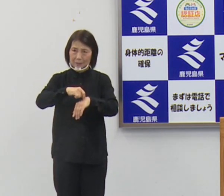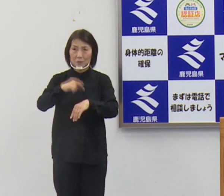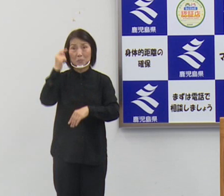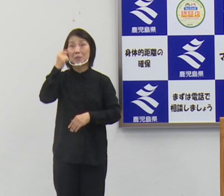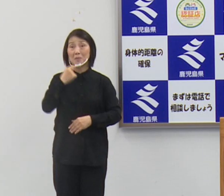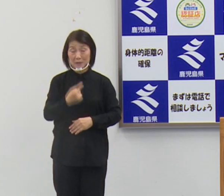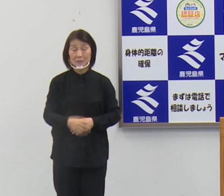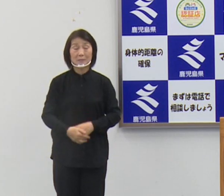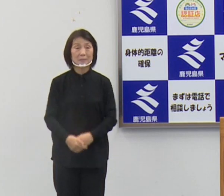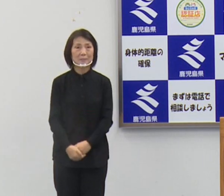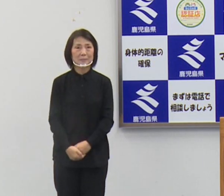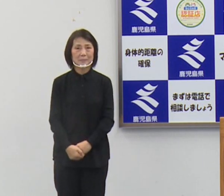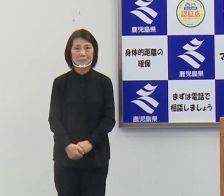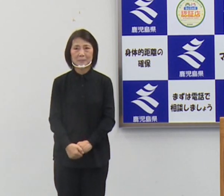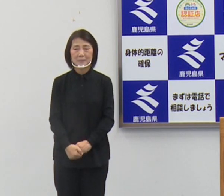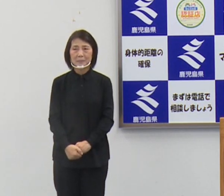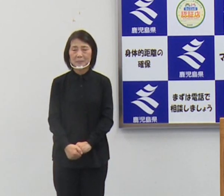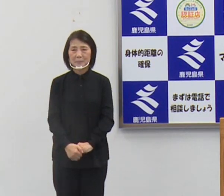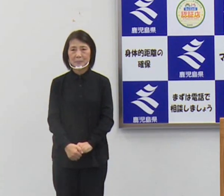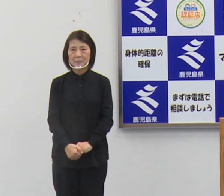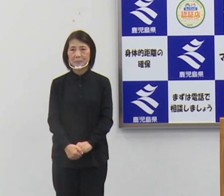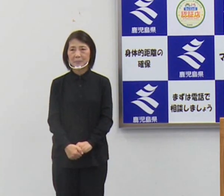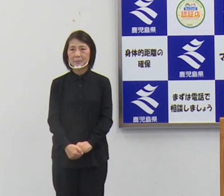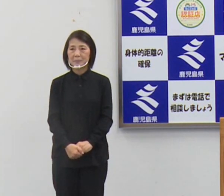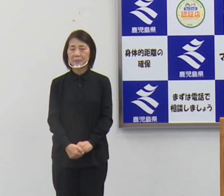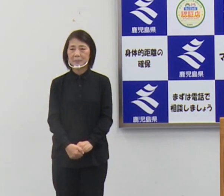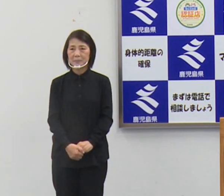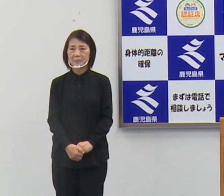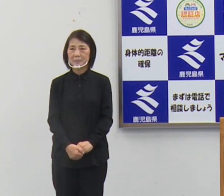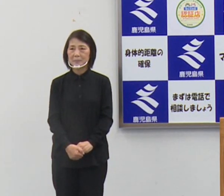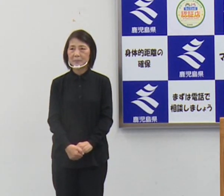あると思っています。 ありがとうございます。